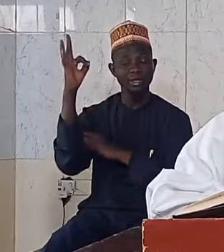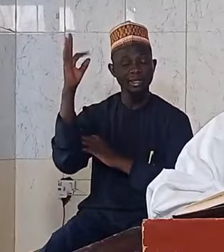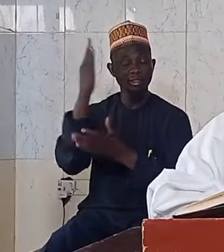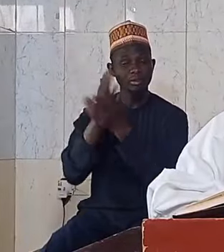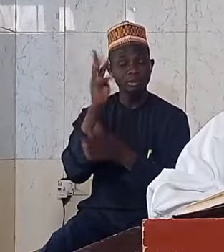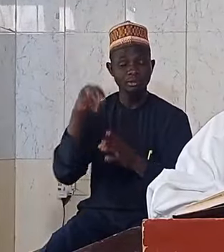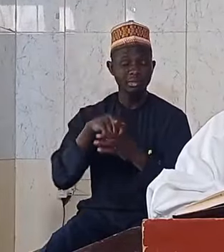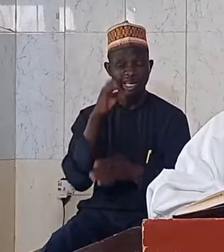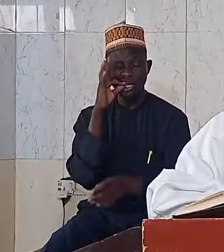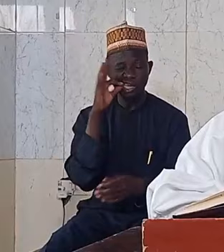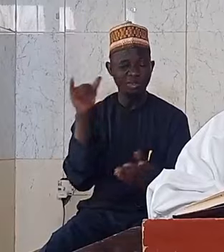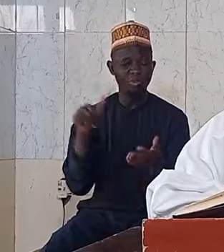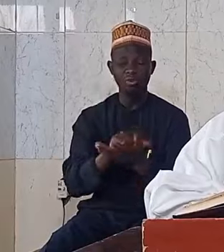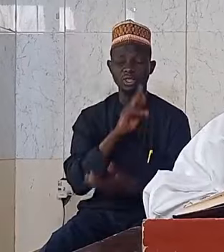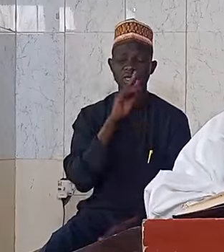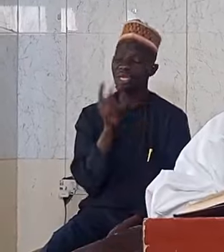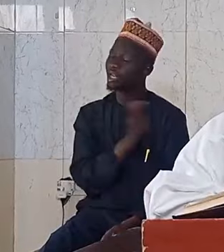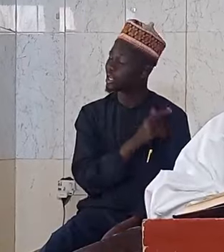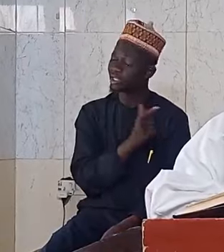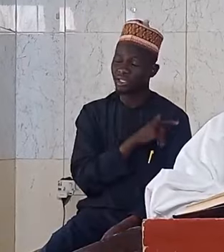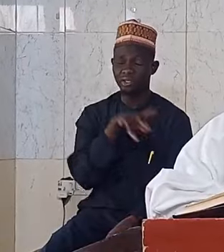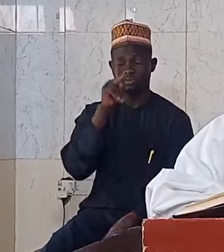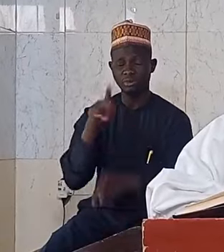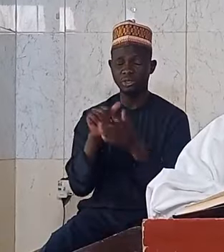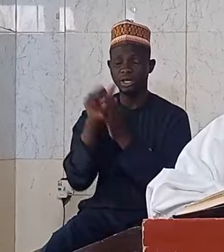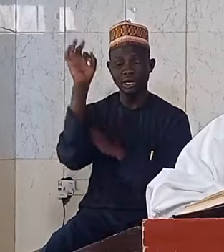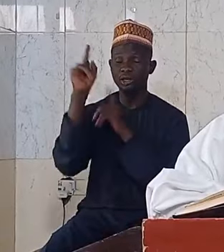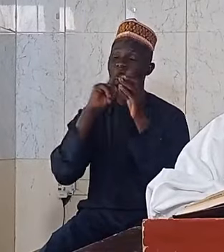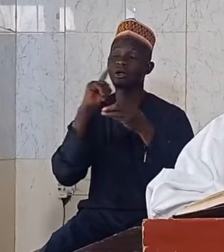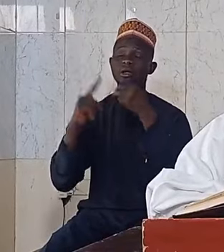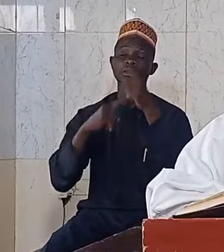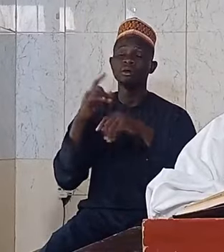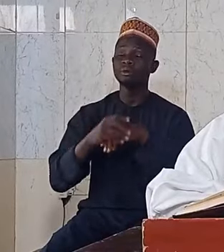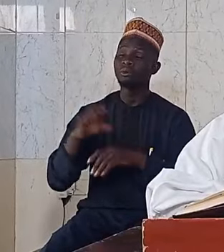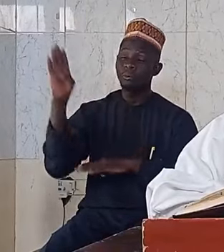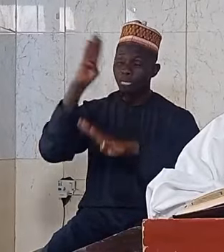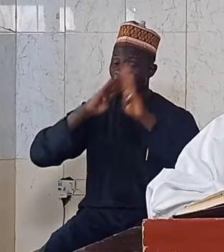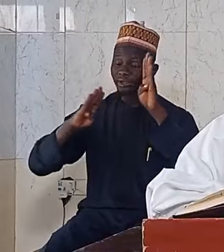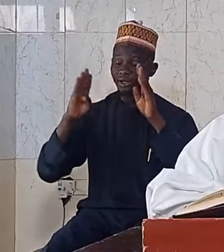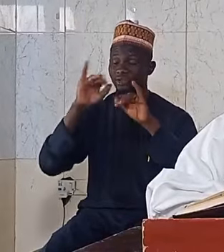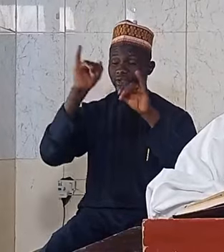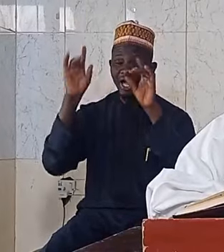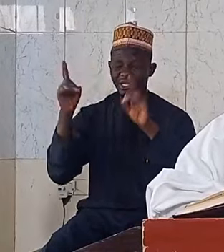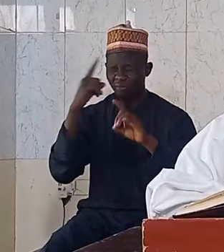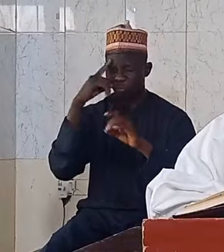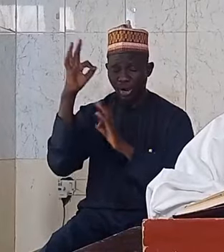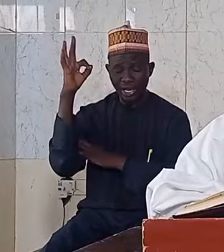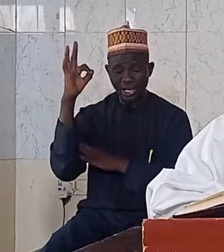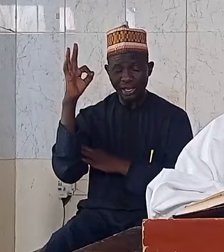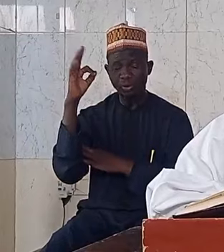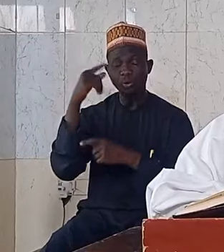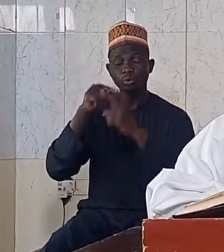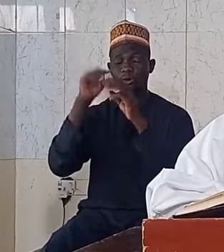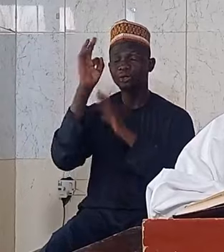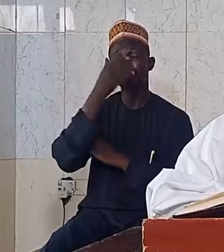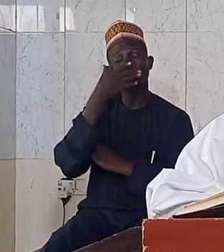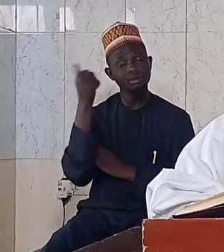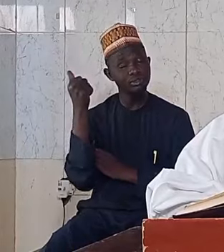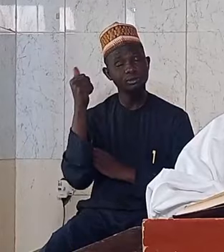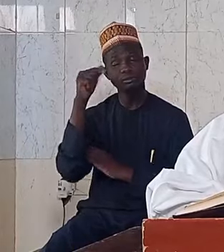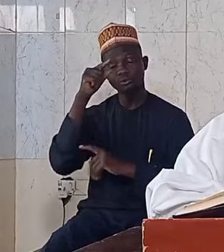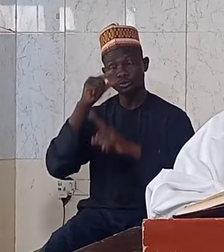su to waɗannan su ne mustad'afin inda ake magana a yi yaƙi fi sabilillahi a ɗaukaka kalmar Allah a